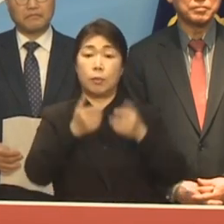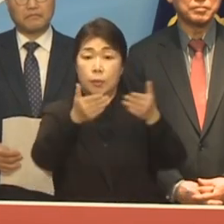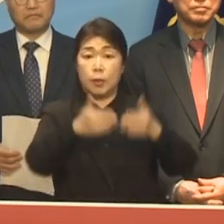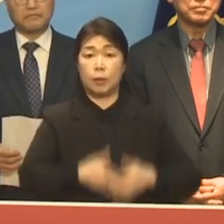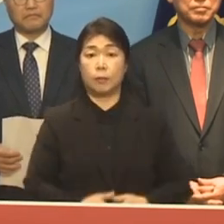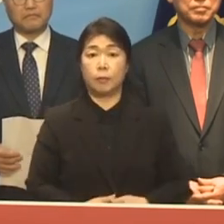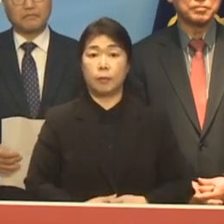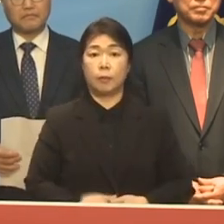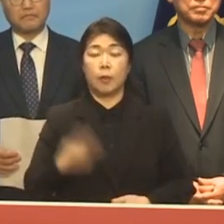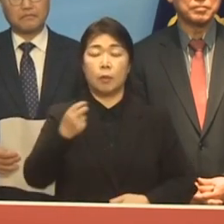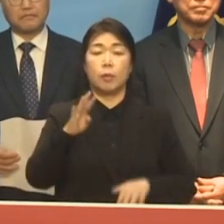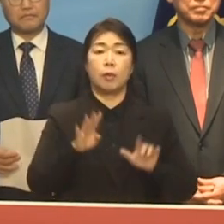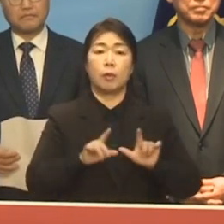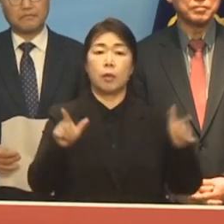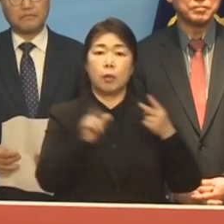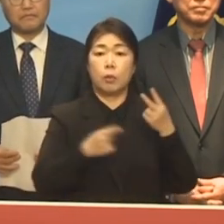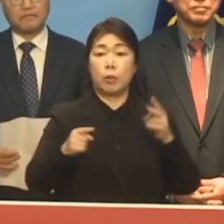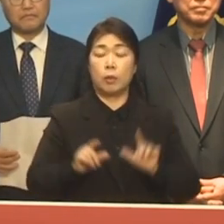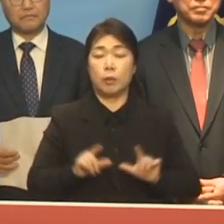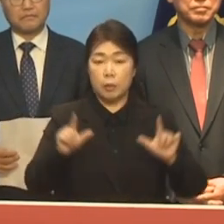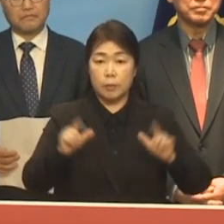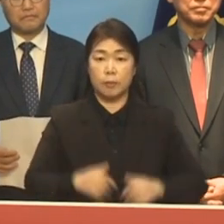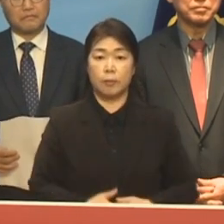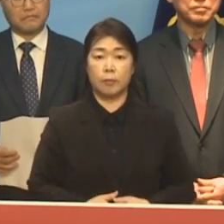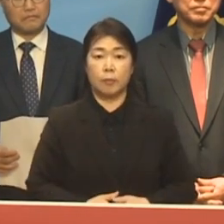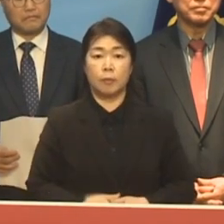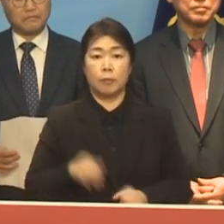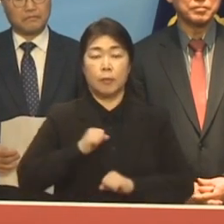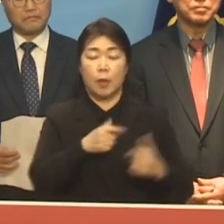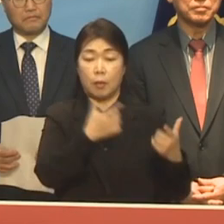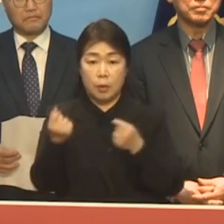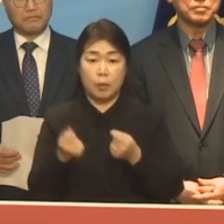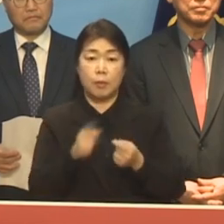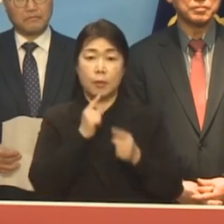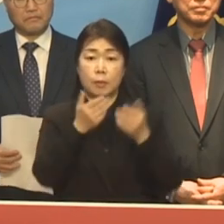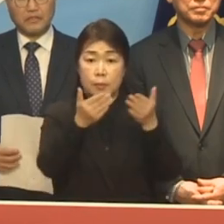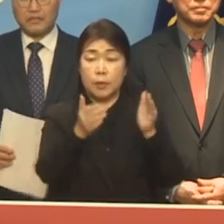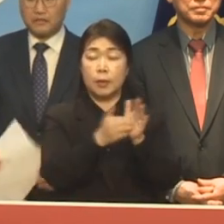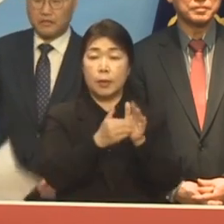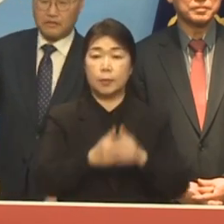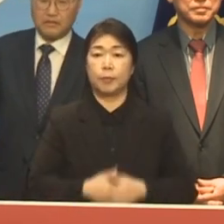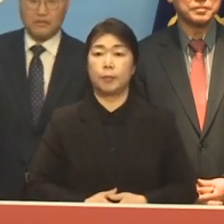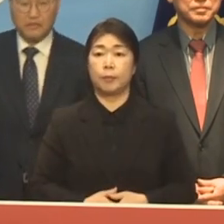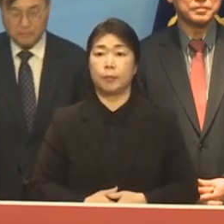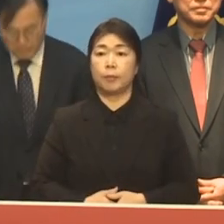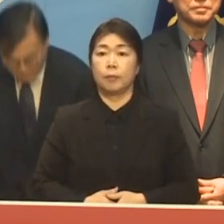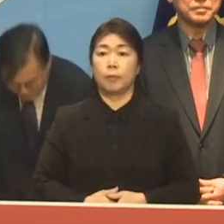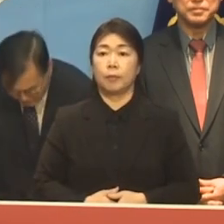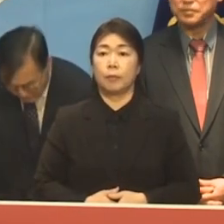바이다. 2024년 2월 1일 예비역 안보단체 일동 이상입니다.